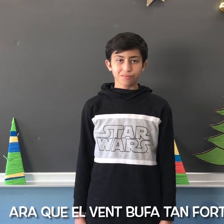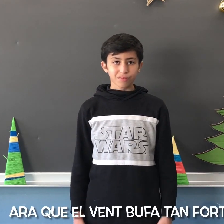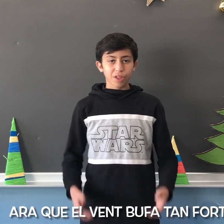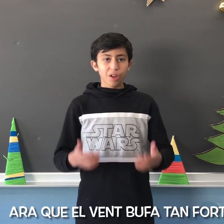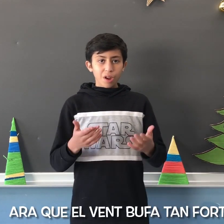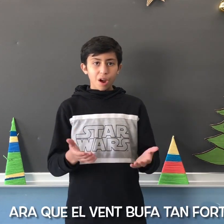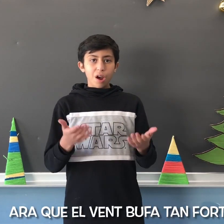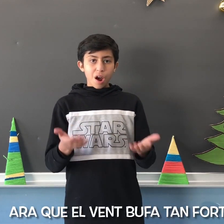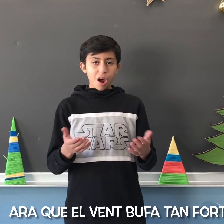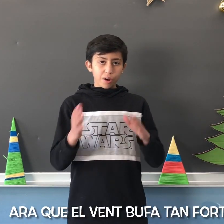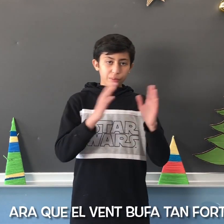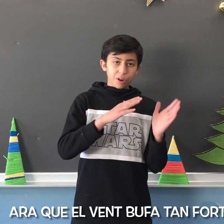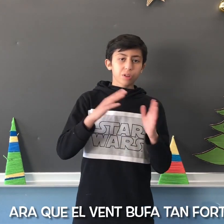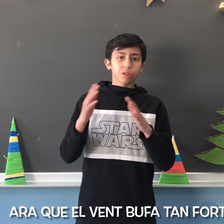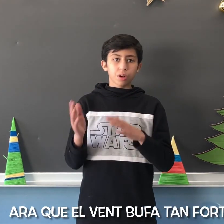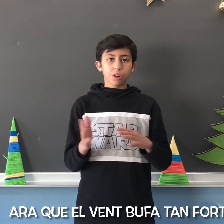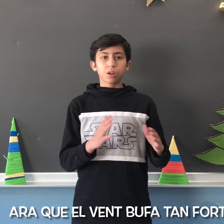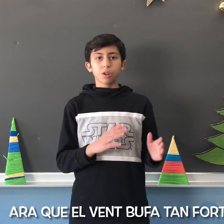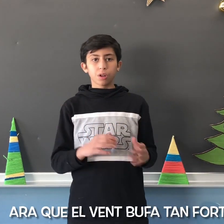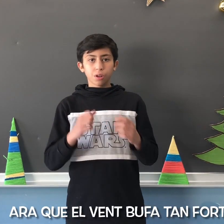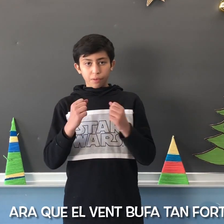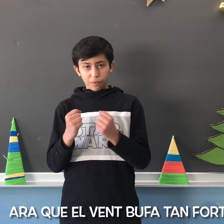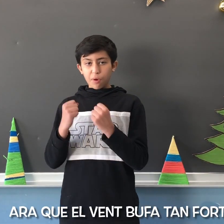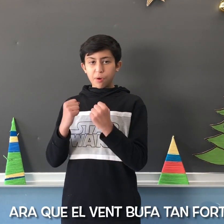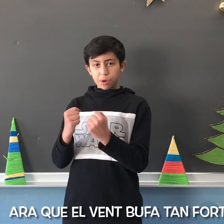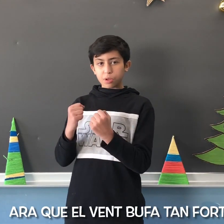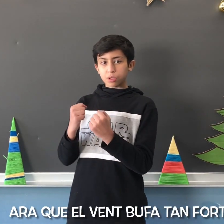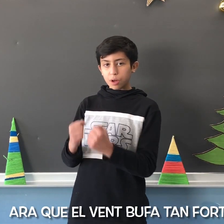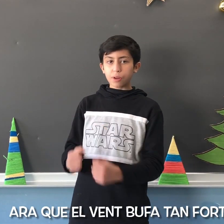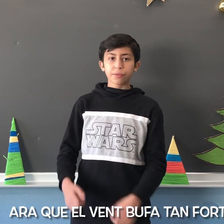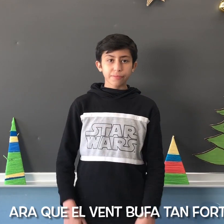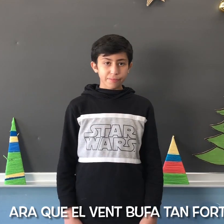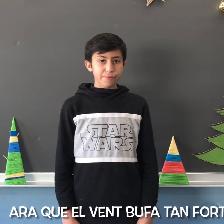Ara que el vent bufa tan fort.